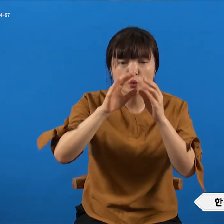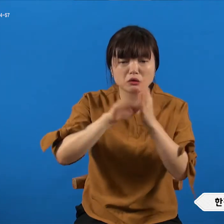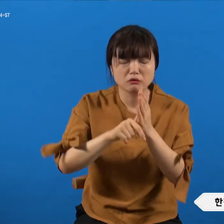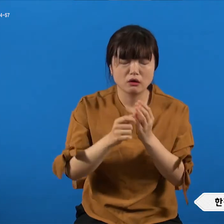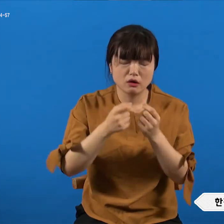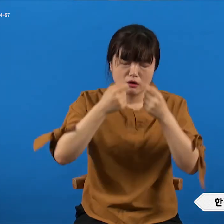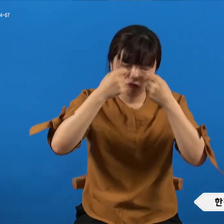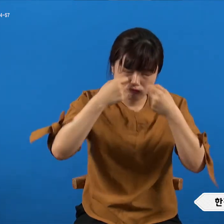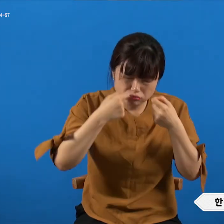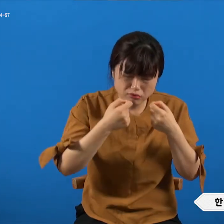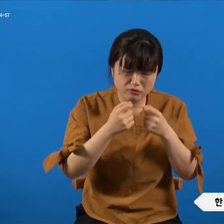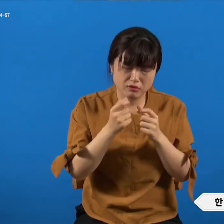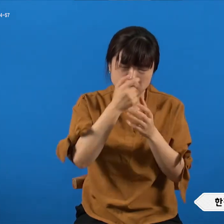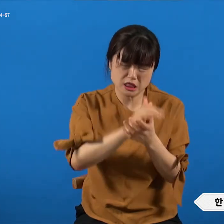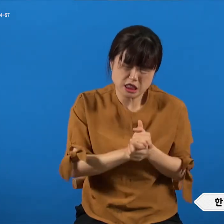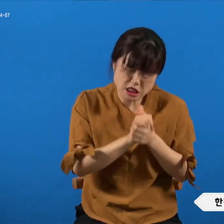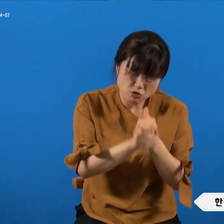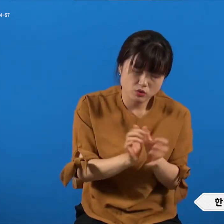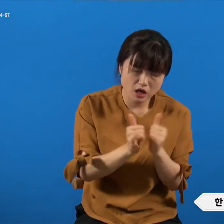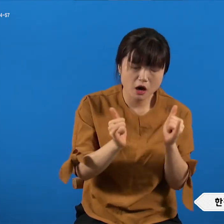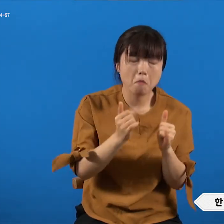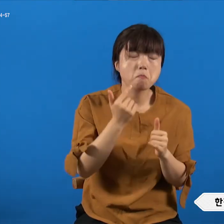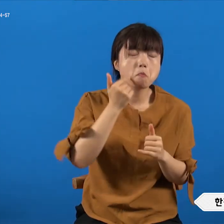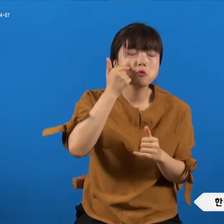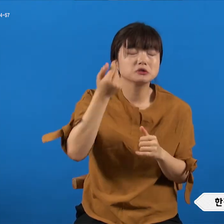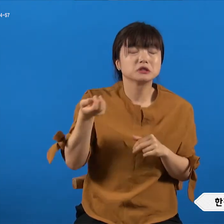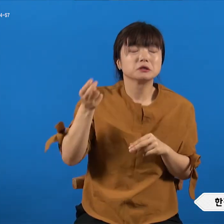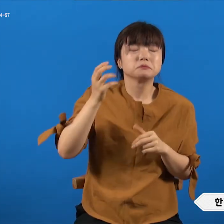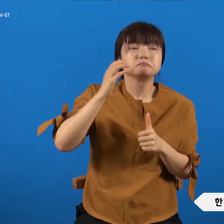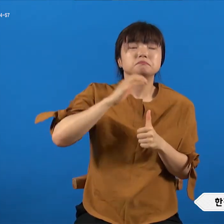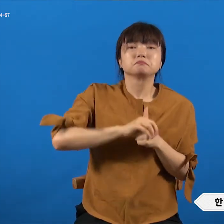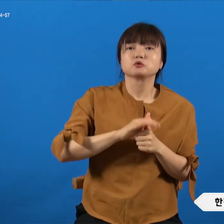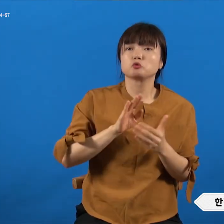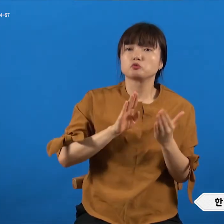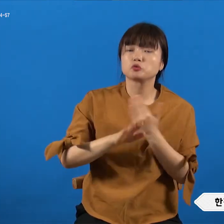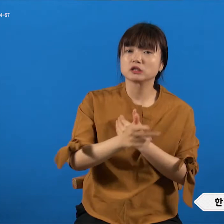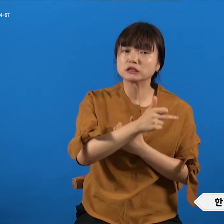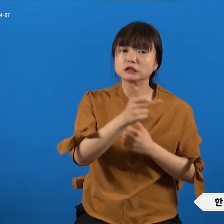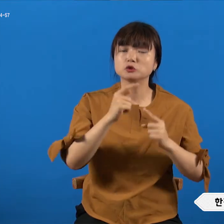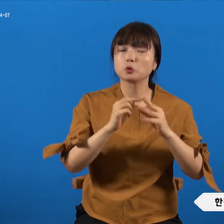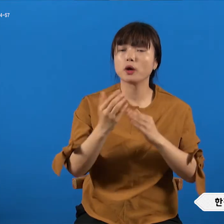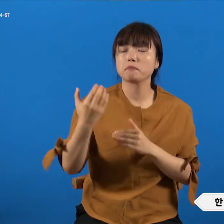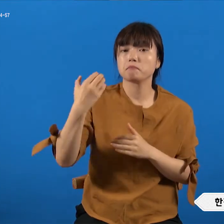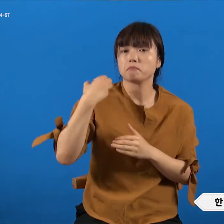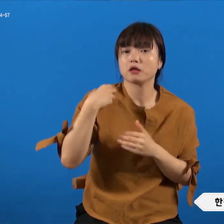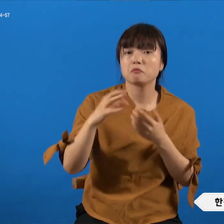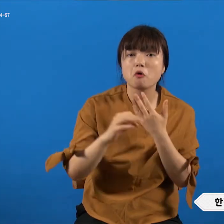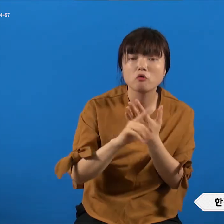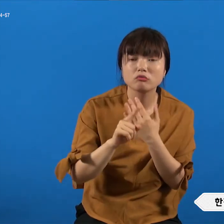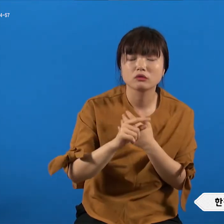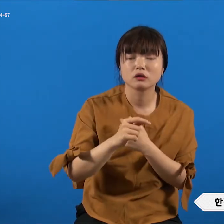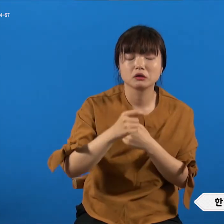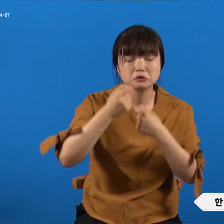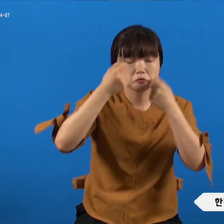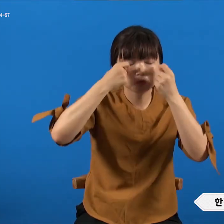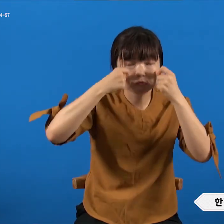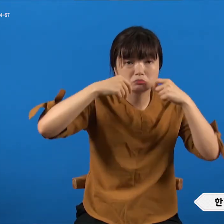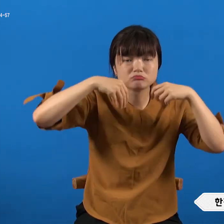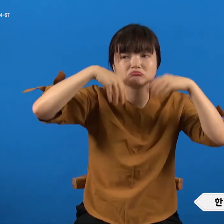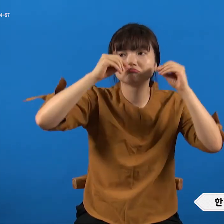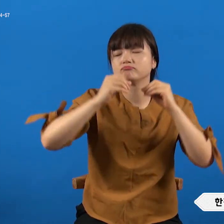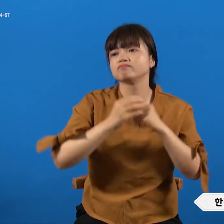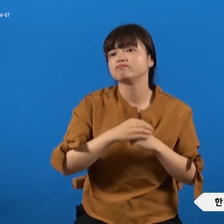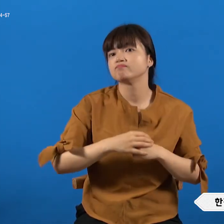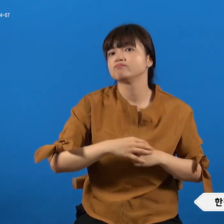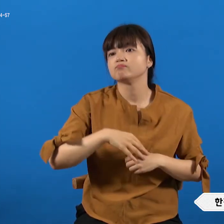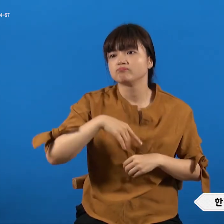때는 눈물 콧물 흘리면서 기도하던 사람이 목사 되고 나면, 조금 큰 교회 담임 목사라도 되고 나면 눈물이 싹